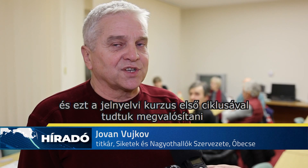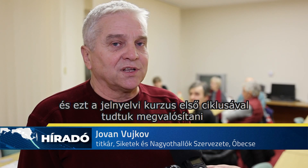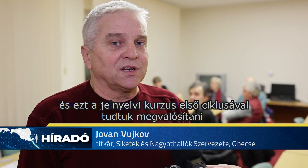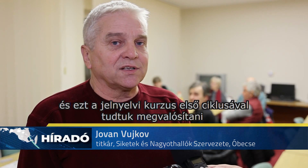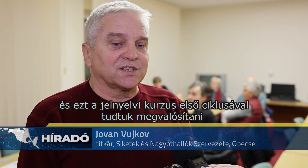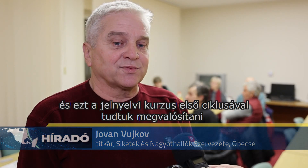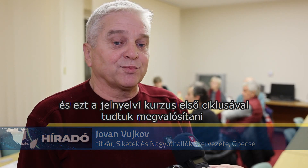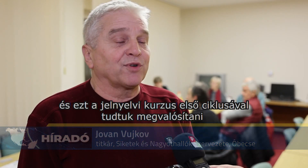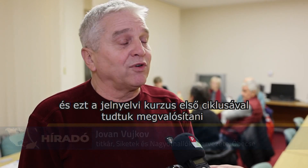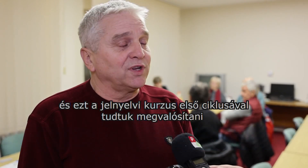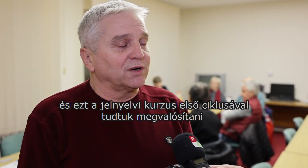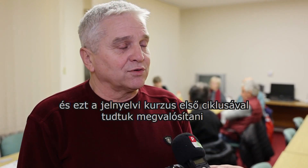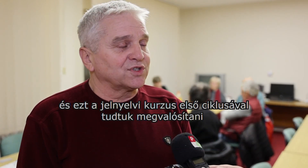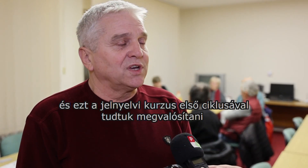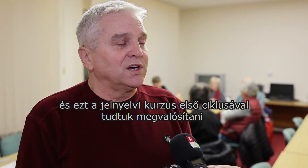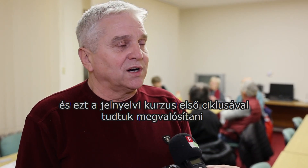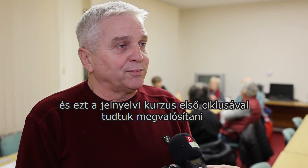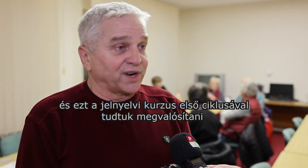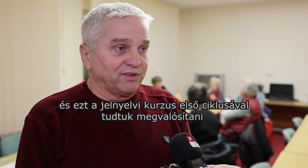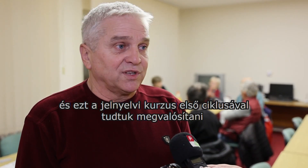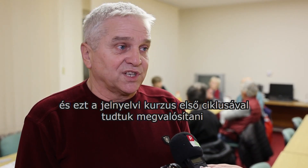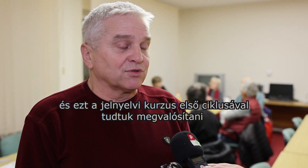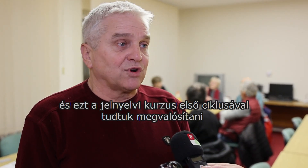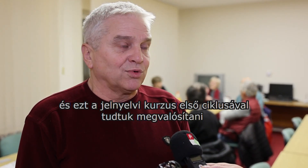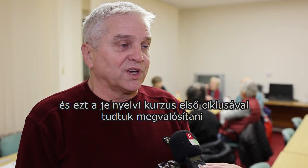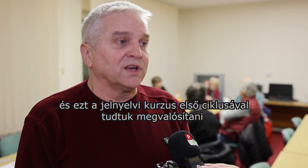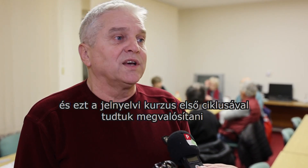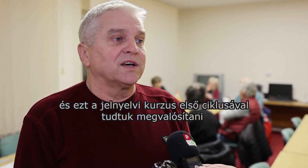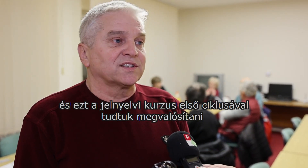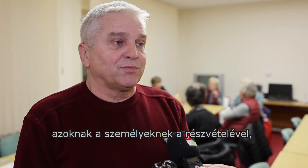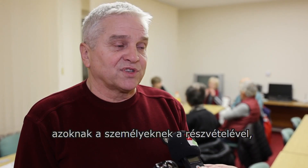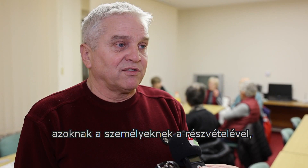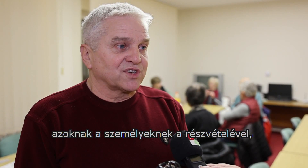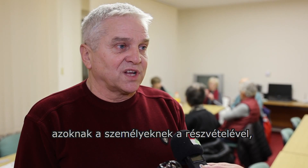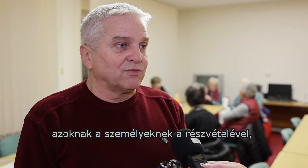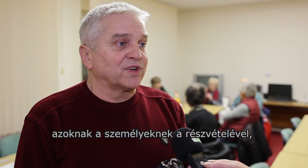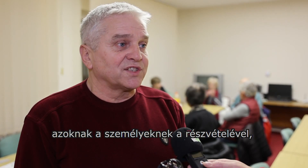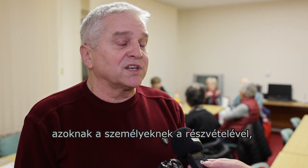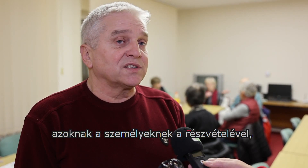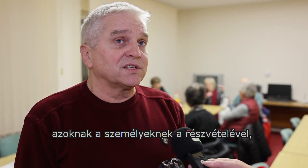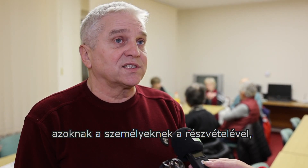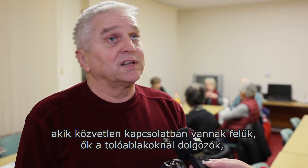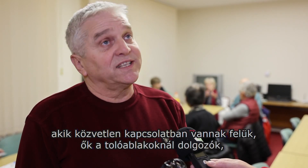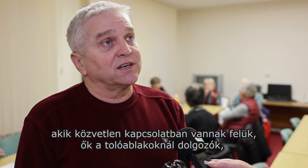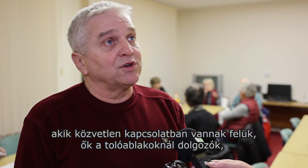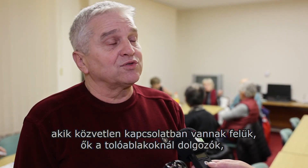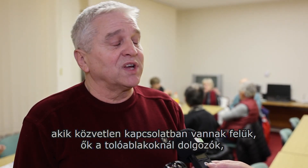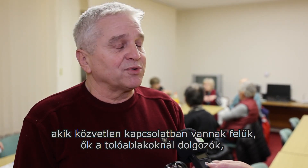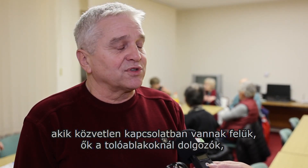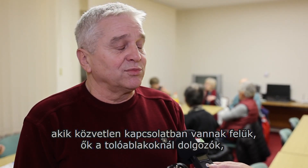želja se sprovodila kroz prvi ciklus obuke za poznavace znakovnog jezika lica koja so neposrednom i